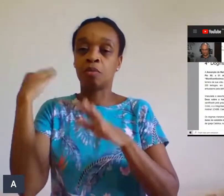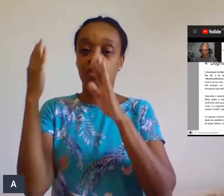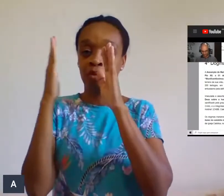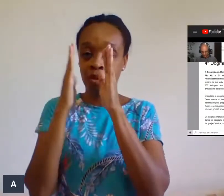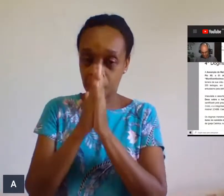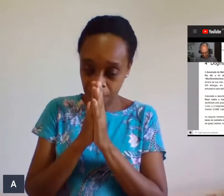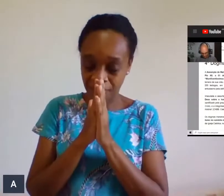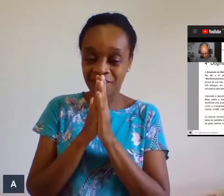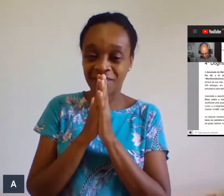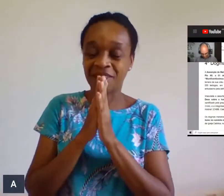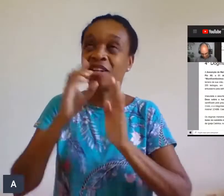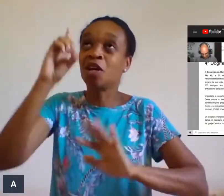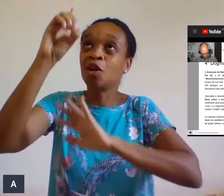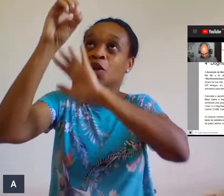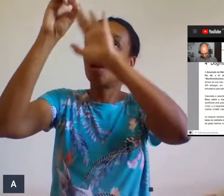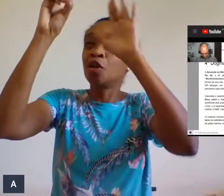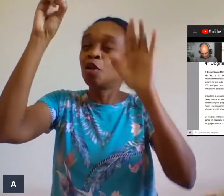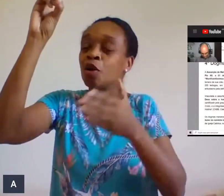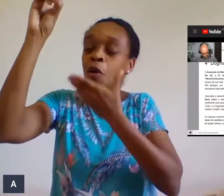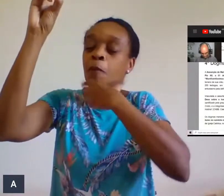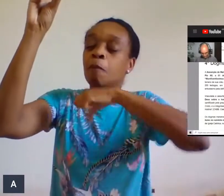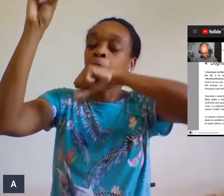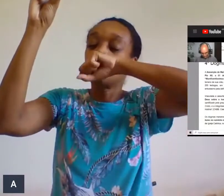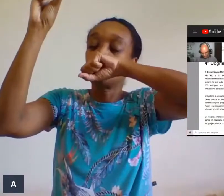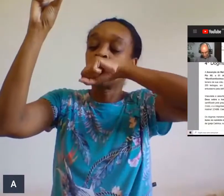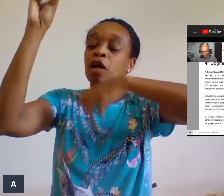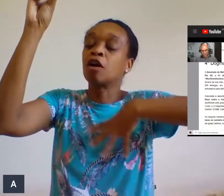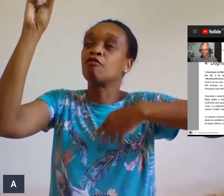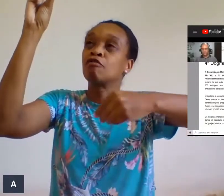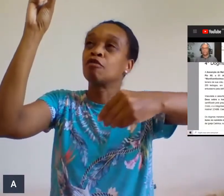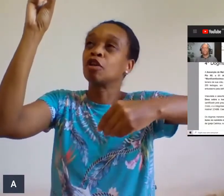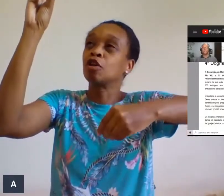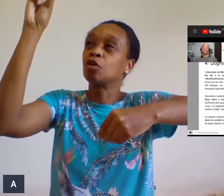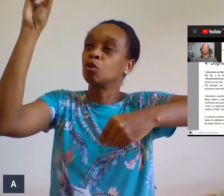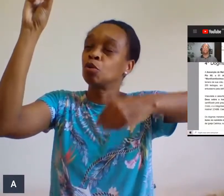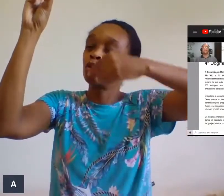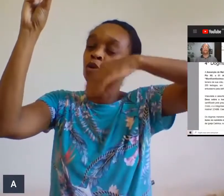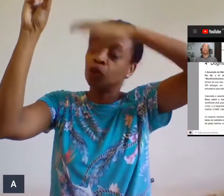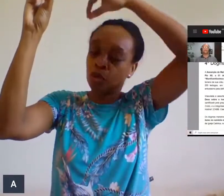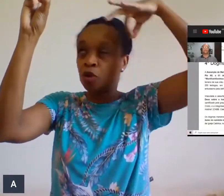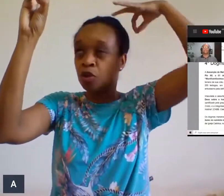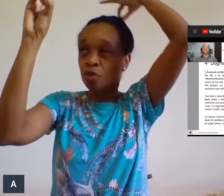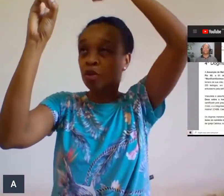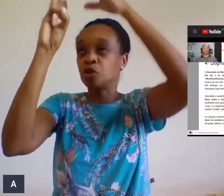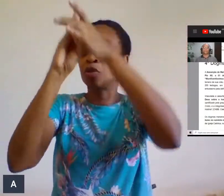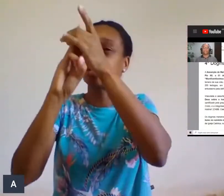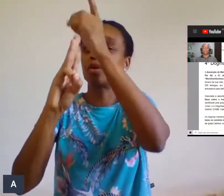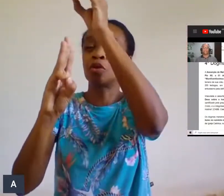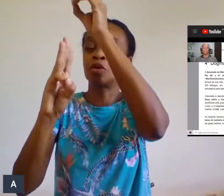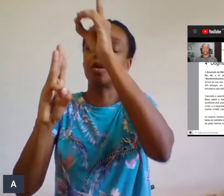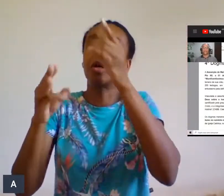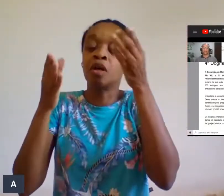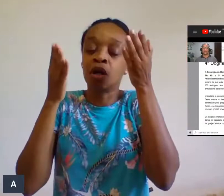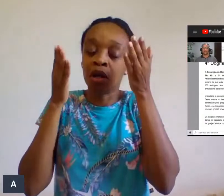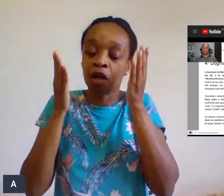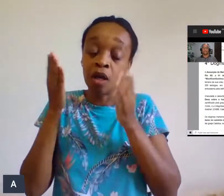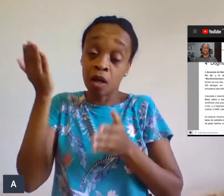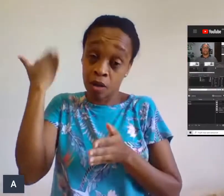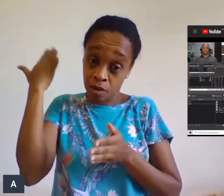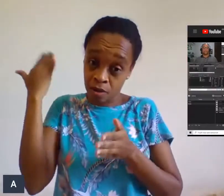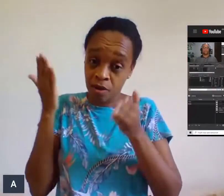Amém. Glórias ao Pai, ao Filho e ao Espírito Santo, como era no princípio, agora e sempre.